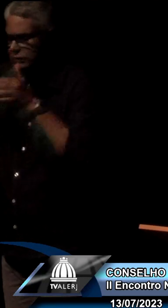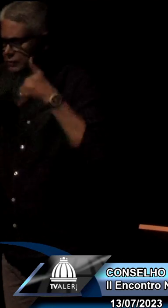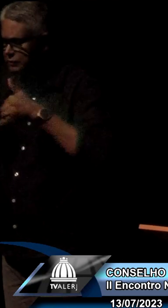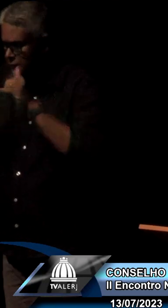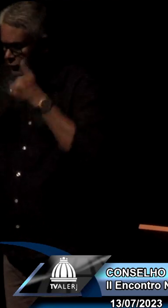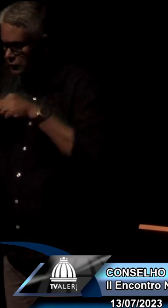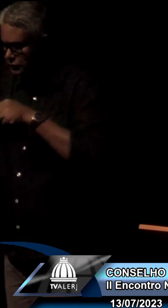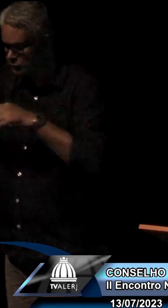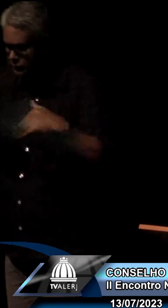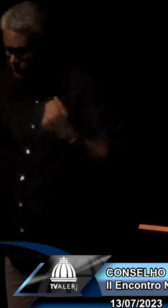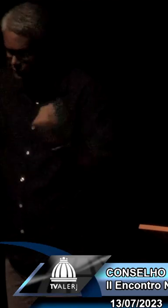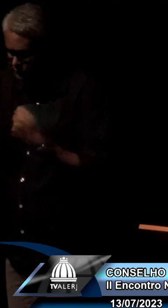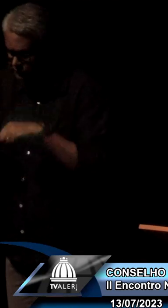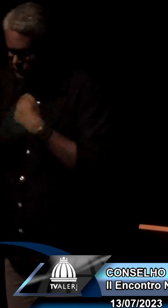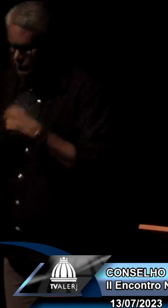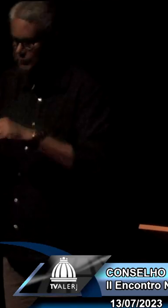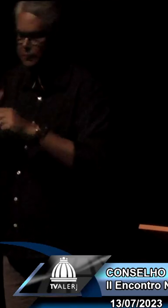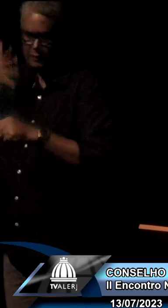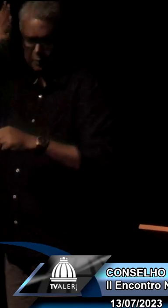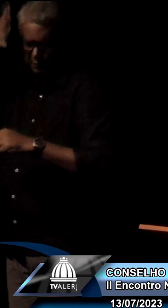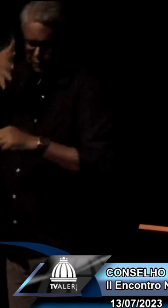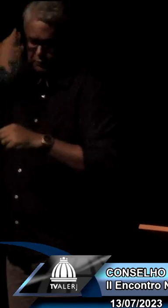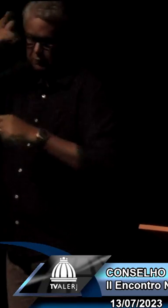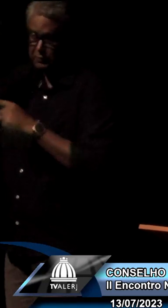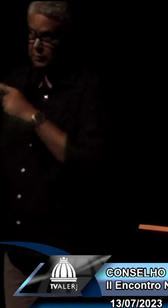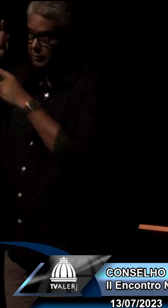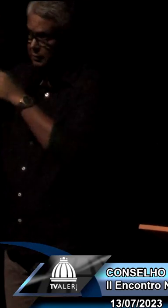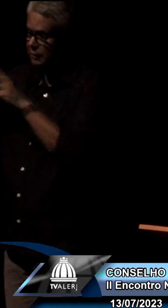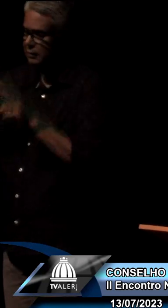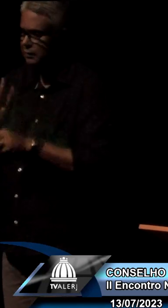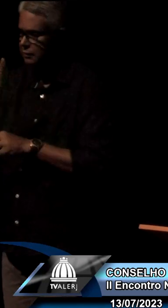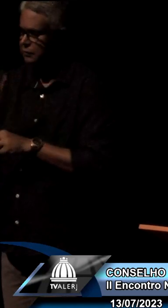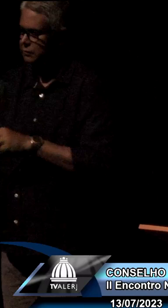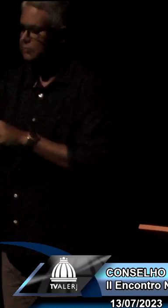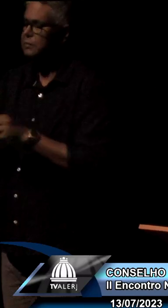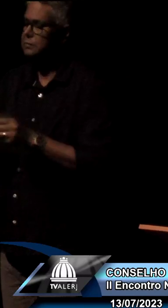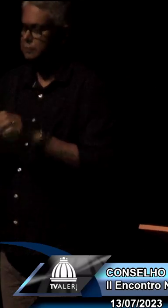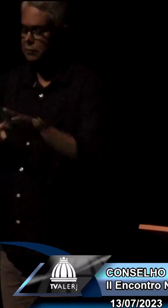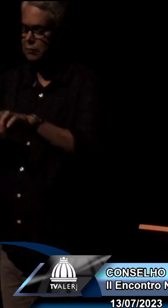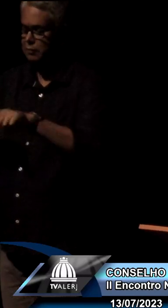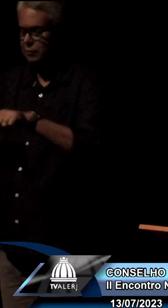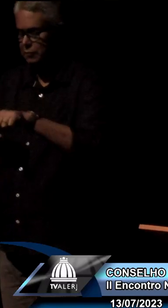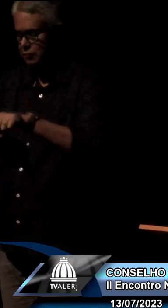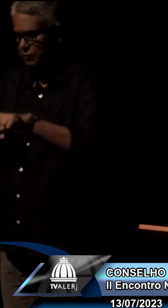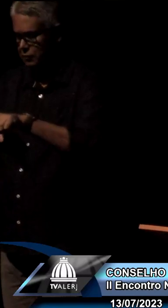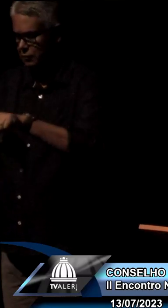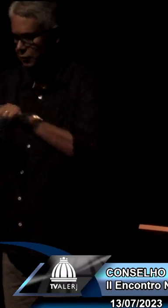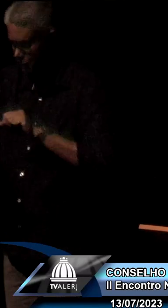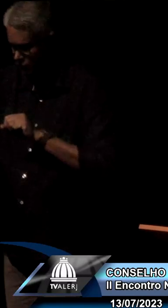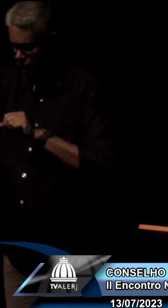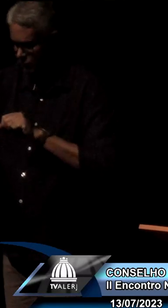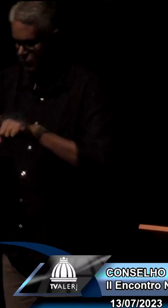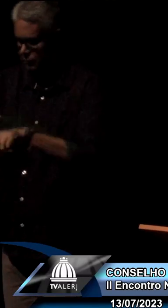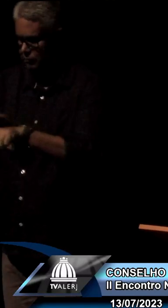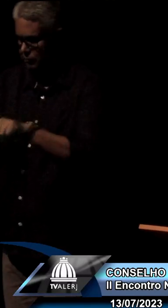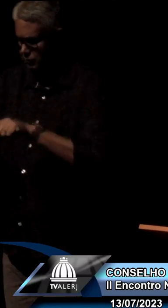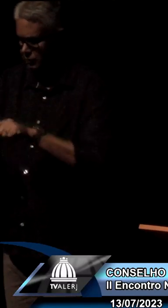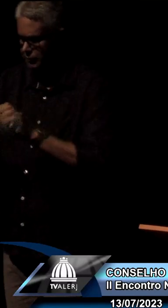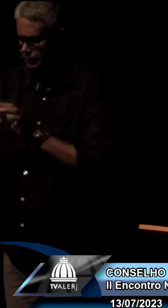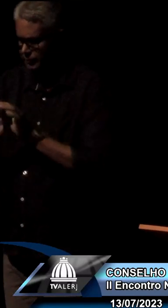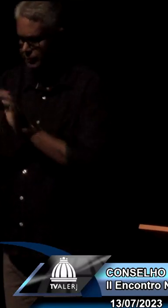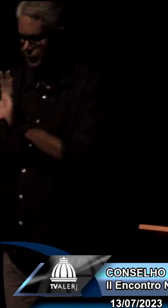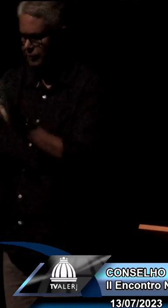palestras no site o certificado ele vai estar liberado a partir da segunda-feira porque nós vamos